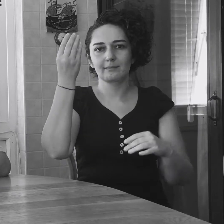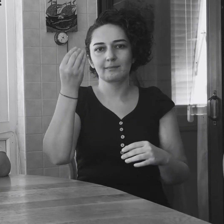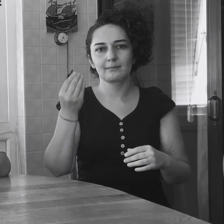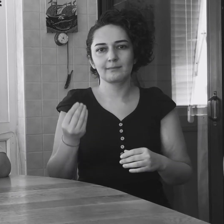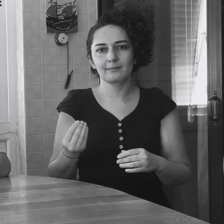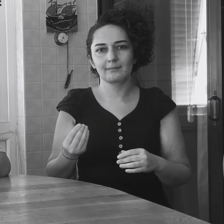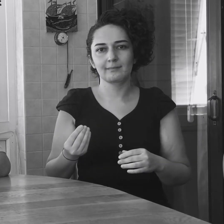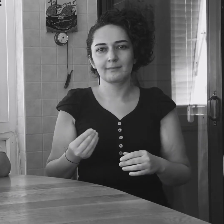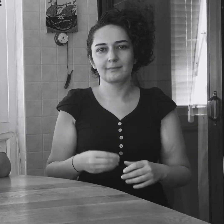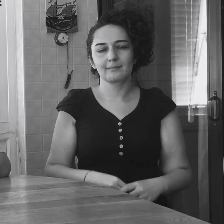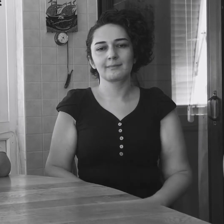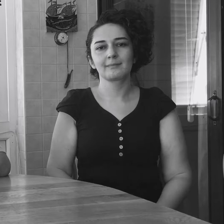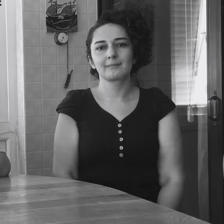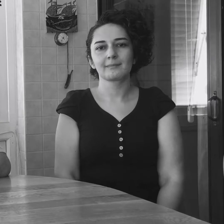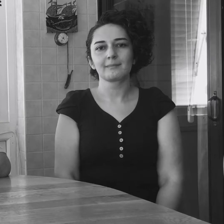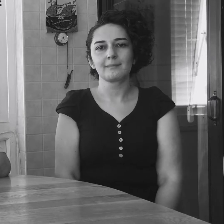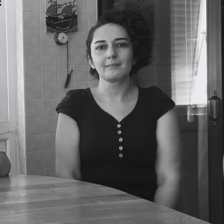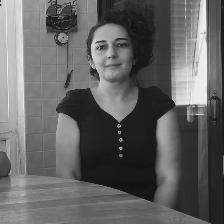İstanbul olsun.